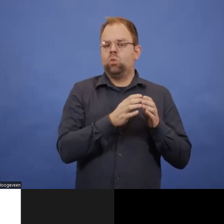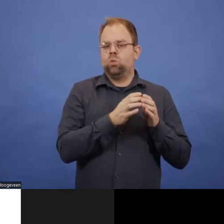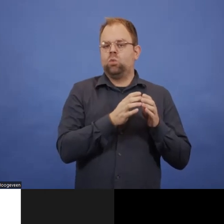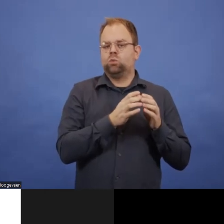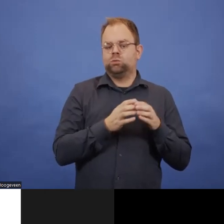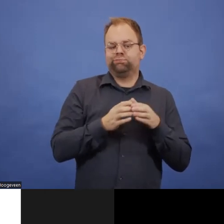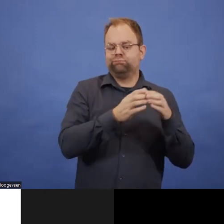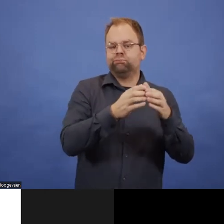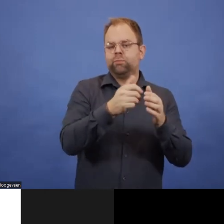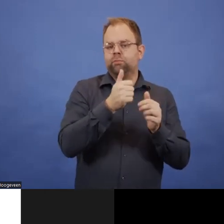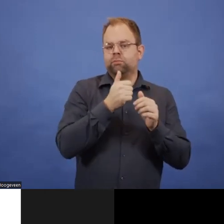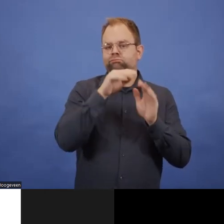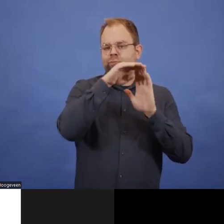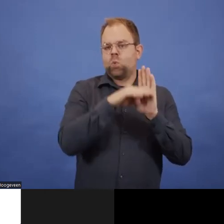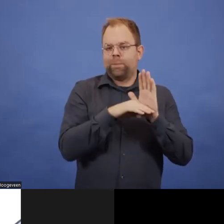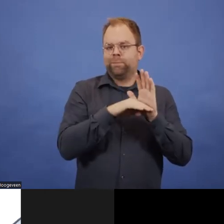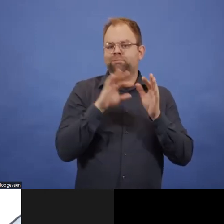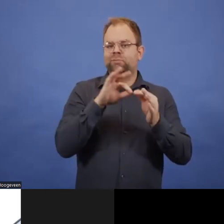tenemos un grupo referente